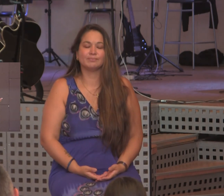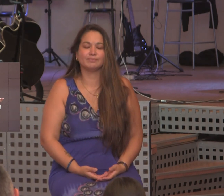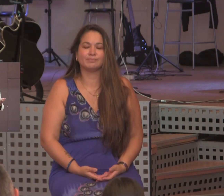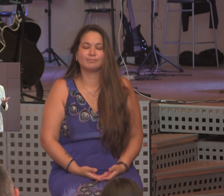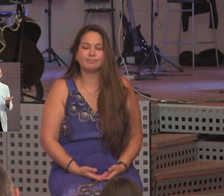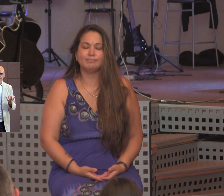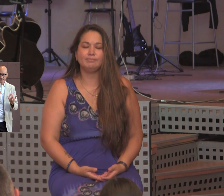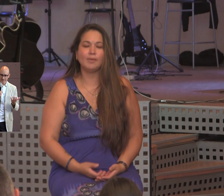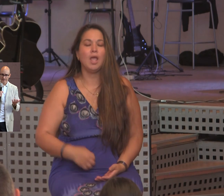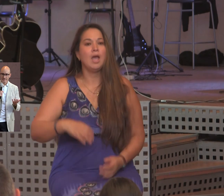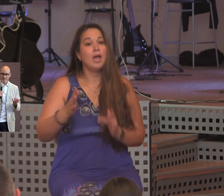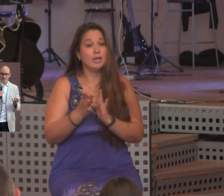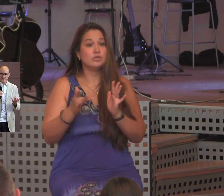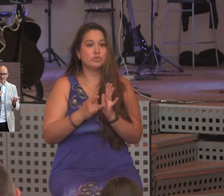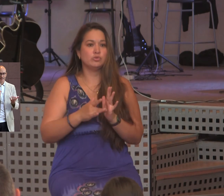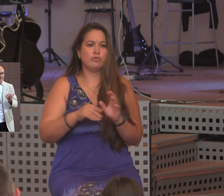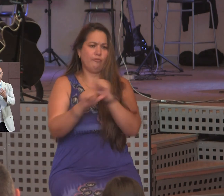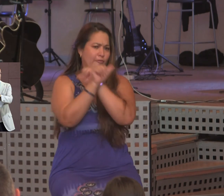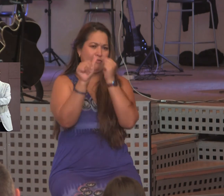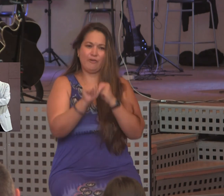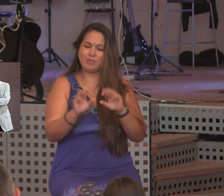pastorearnos.